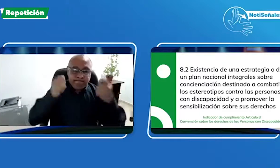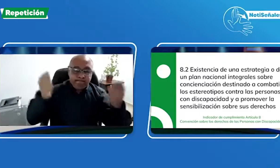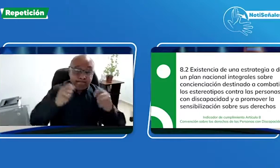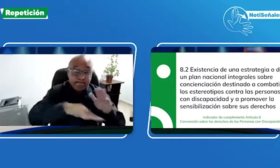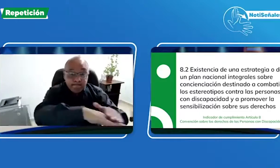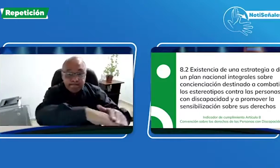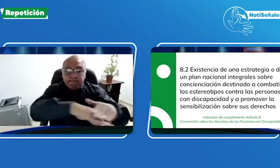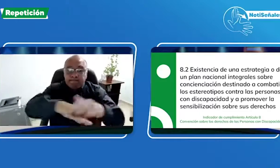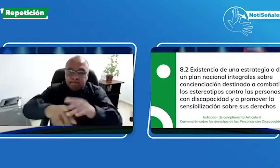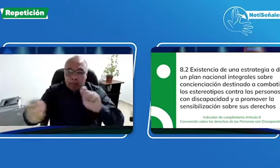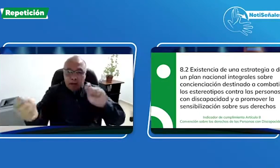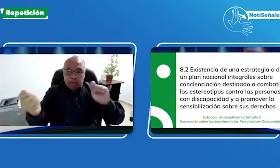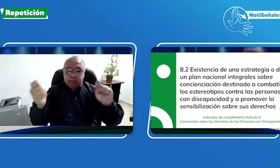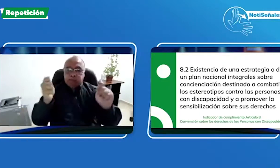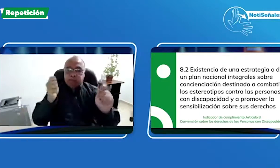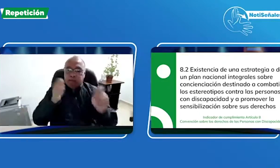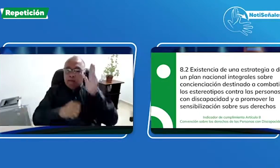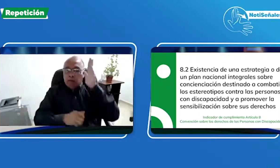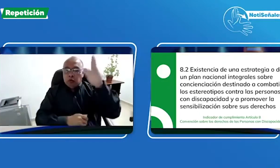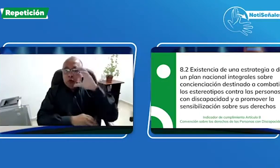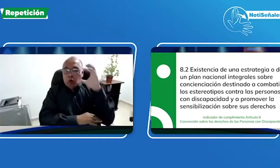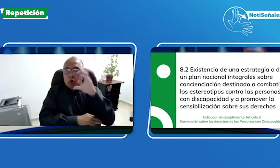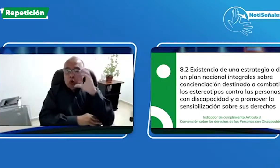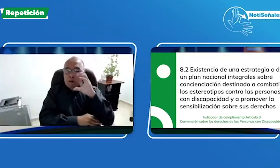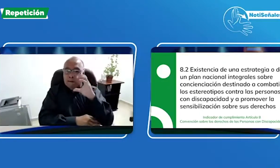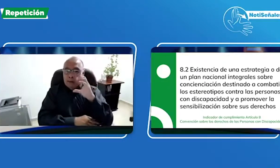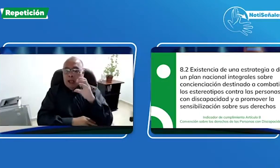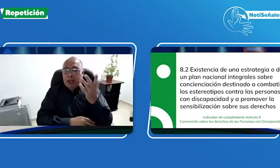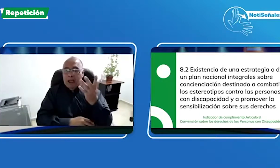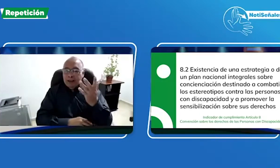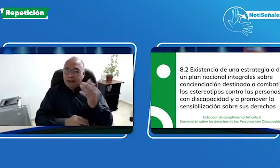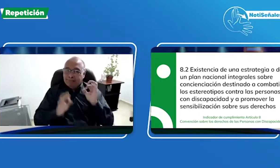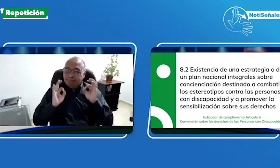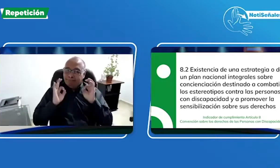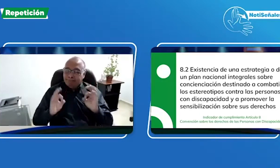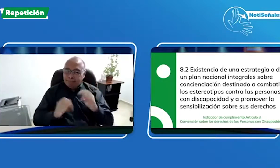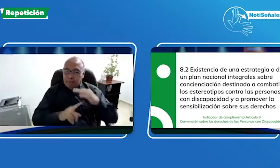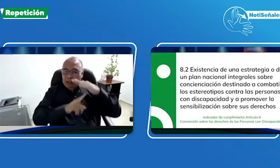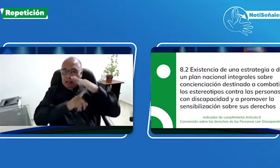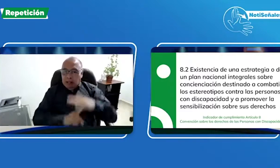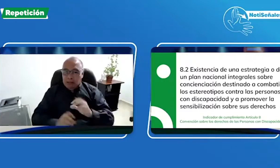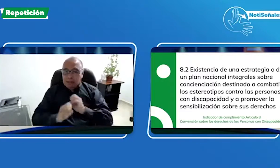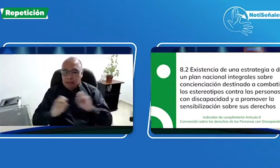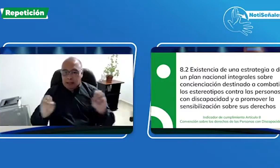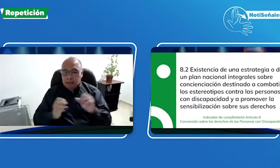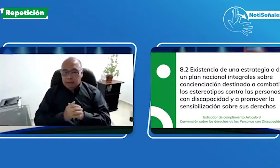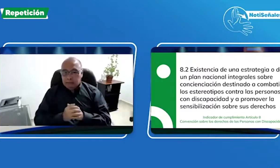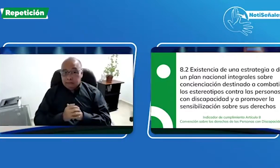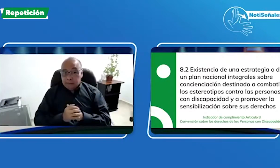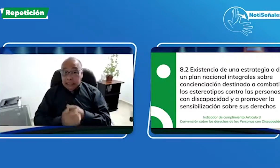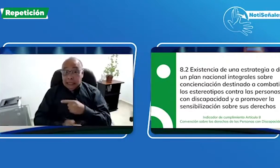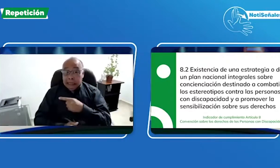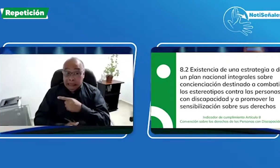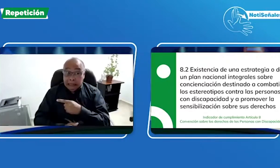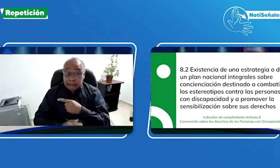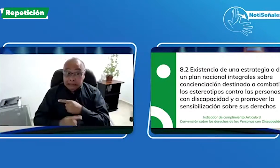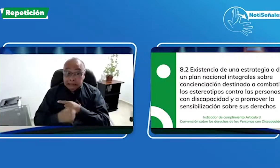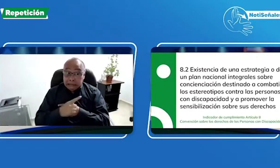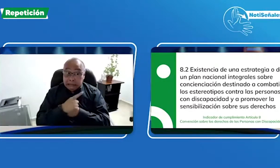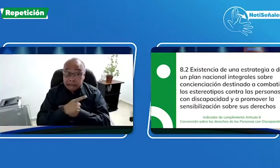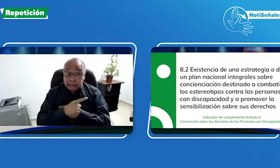De allí Que el gobierno Debe establecer Estos planes De toma De conciencia Para que a futuro En nuestro país Esta